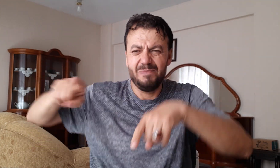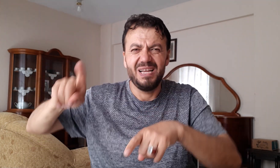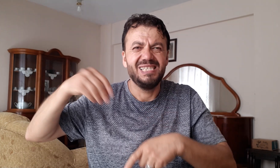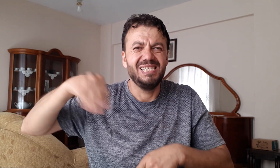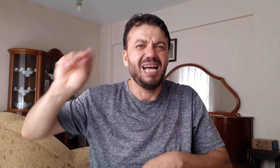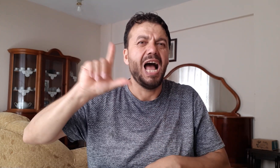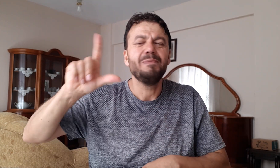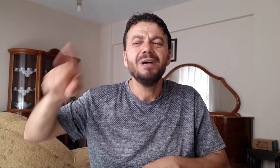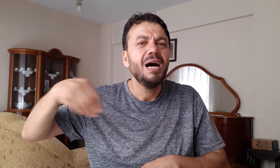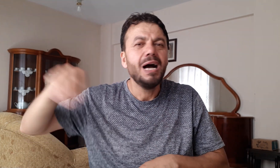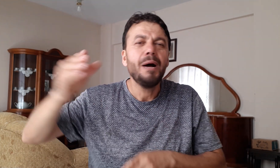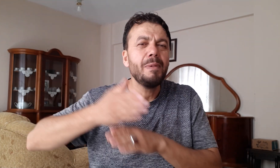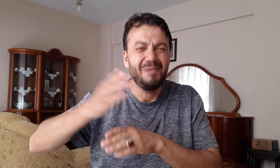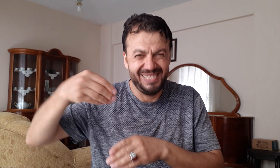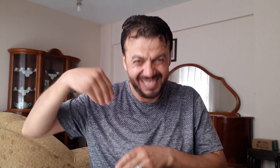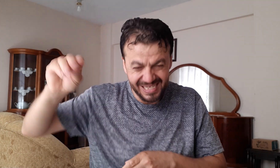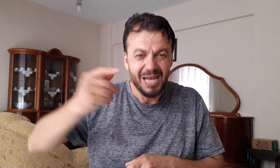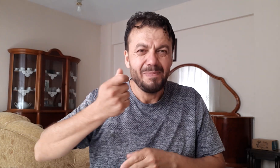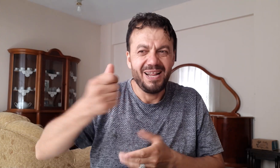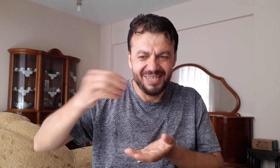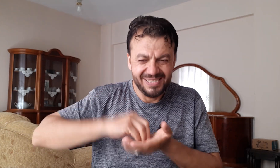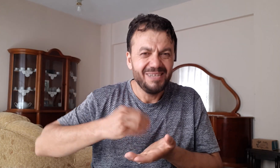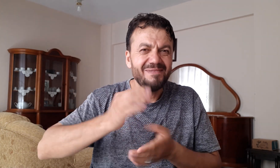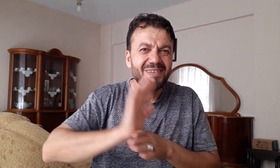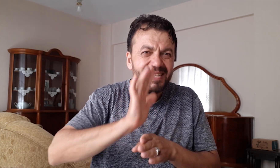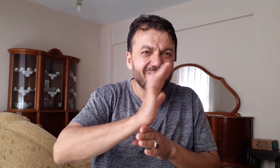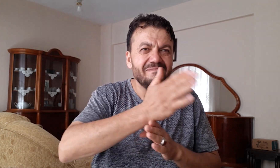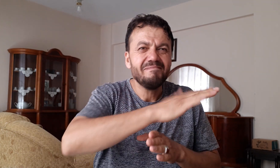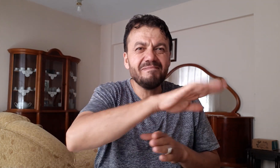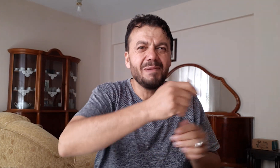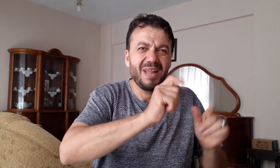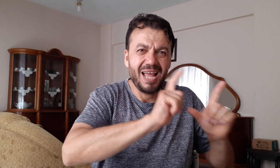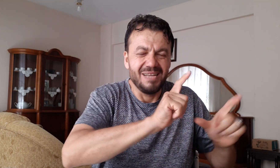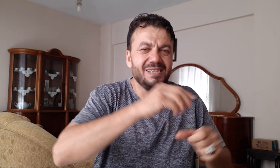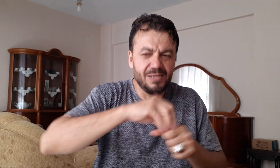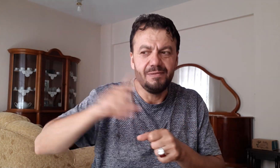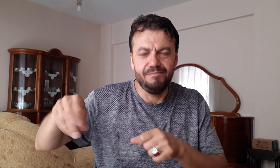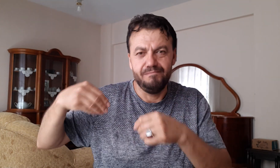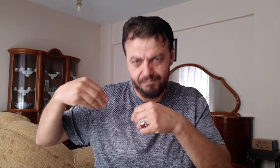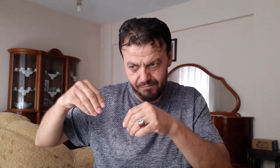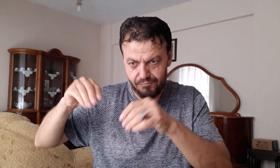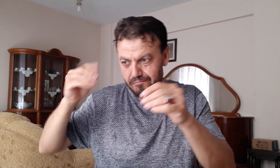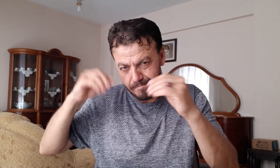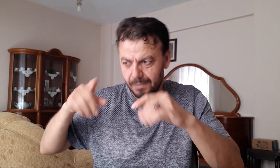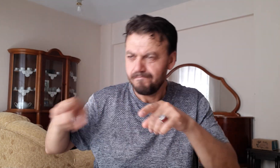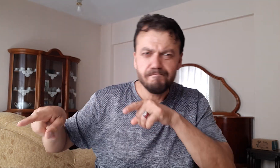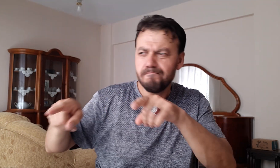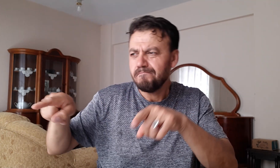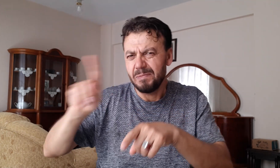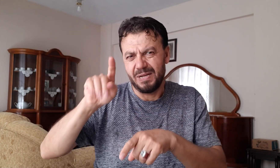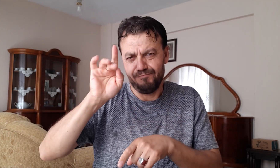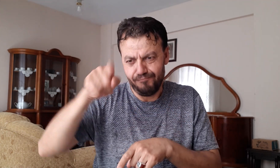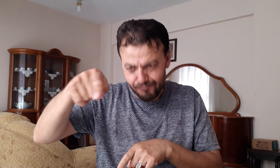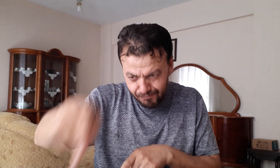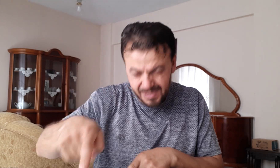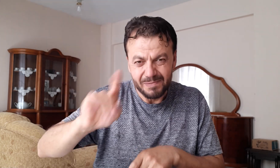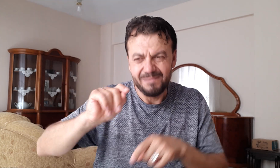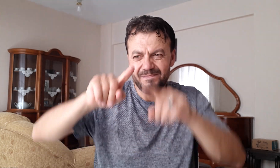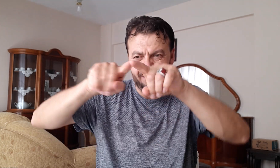Yani bir sürü arazisi varmış. Ama sonra bir bölümünü satmaya karar vermiş.